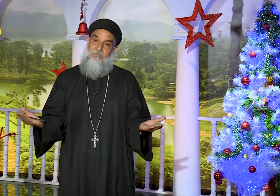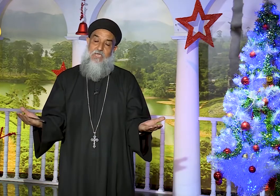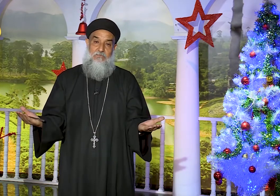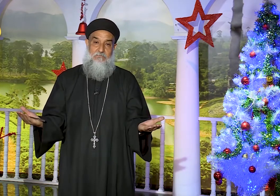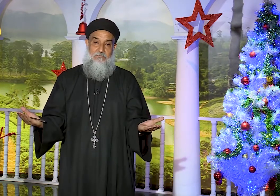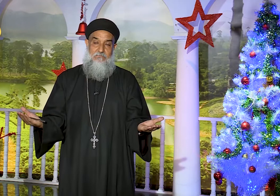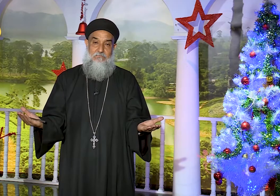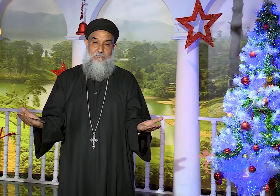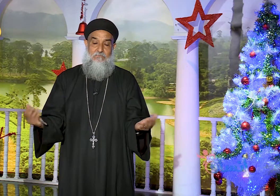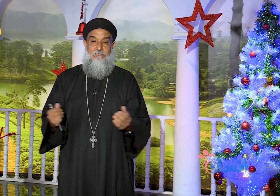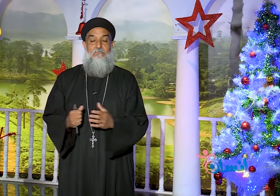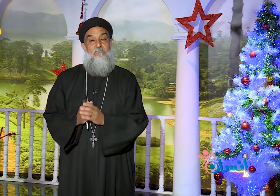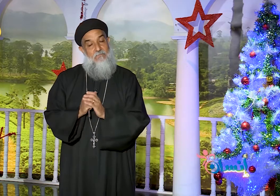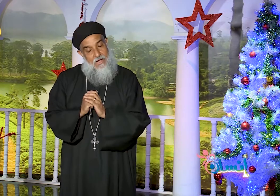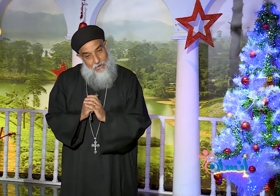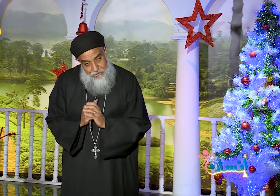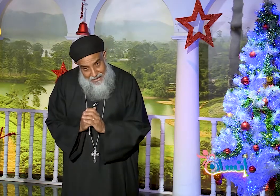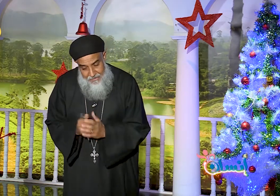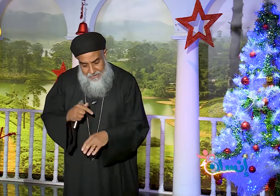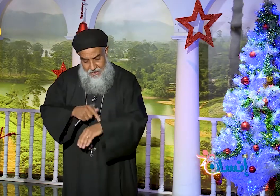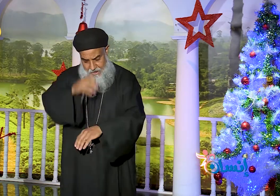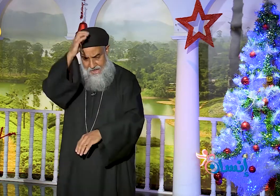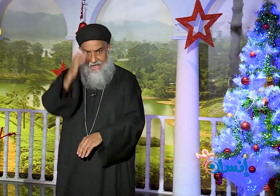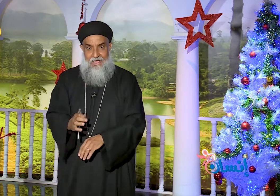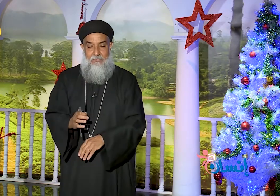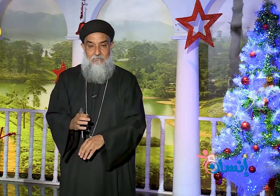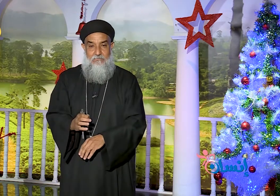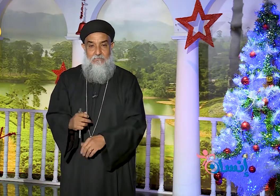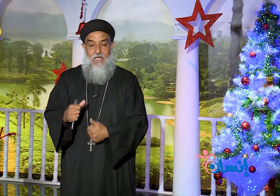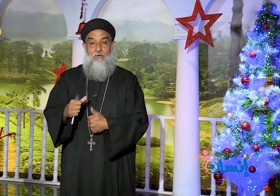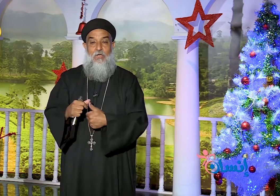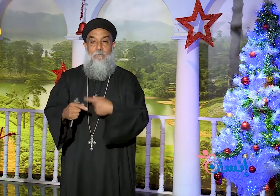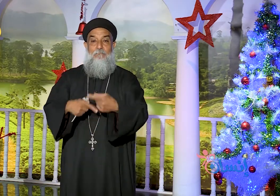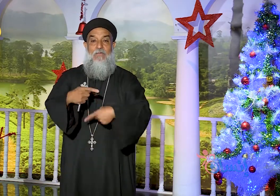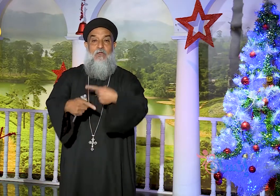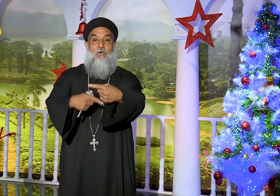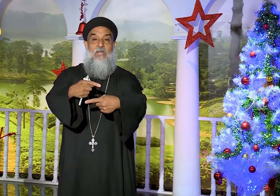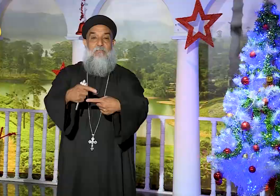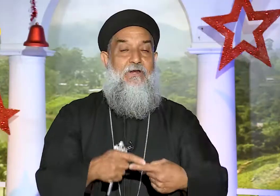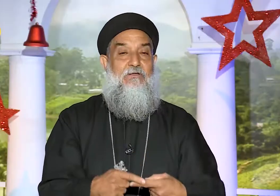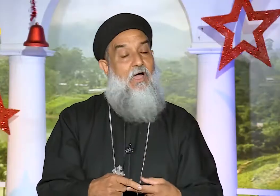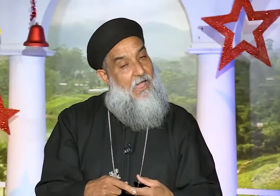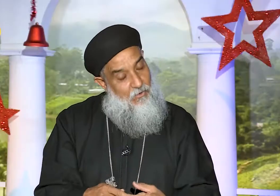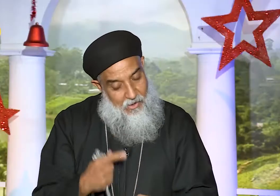ازاي؟ قال له اسمح لي الان ان اكمل كل بر. قال له